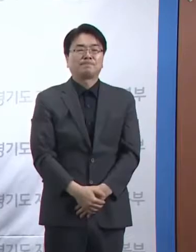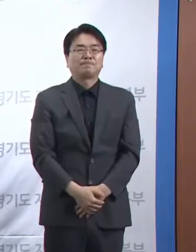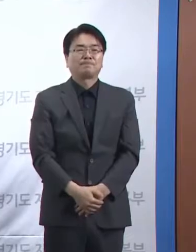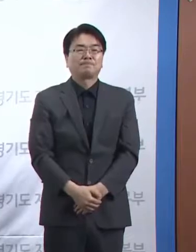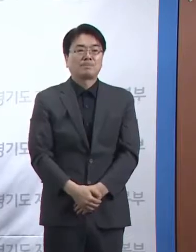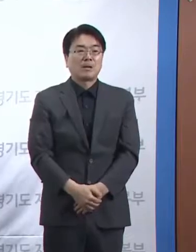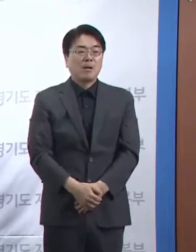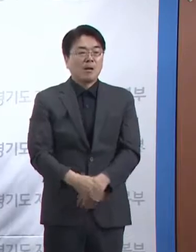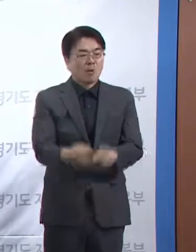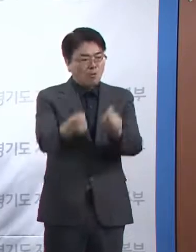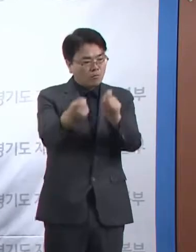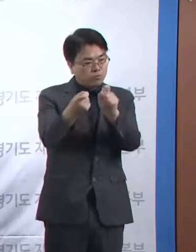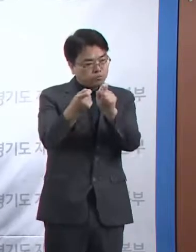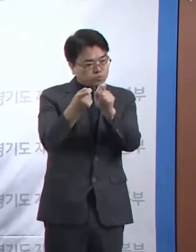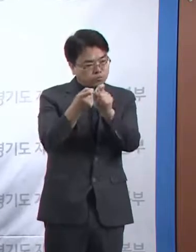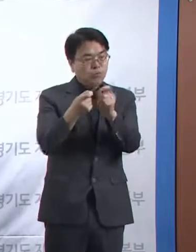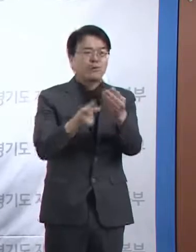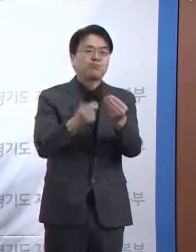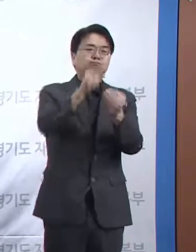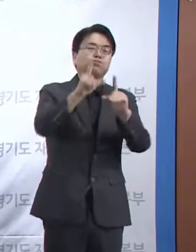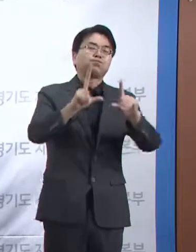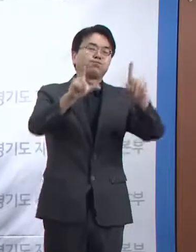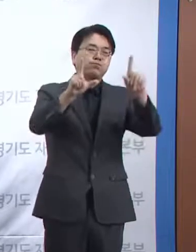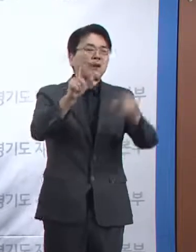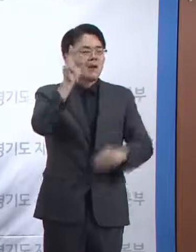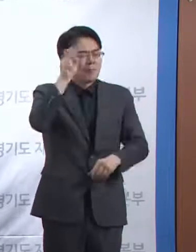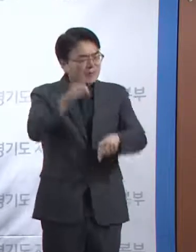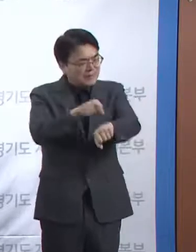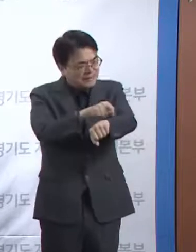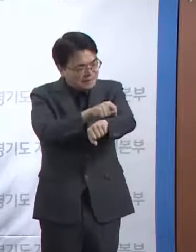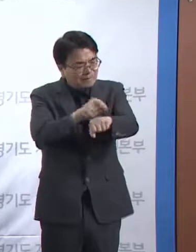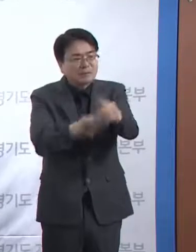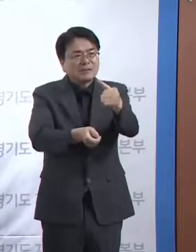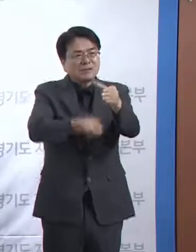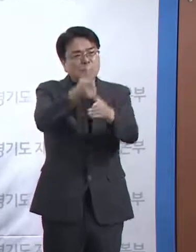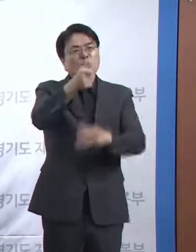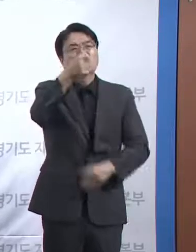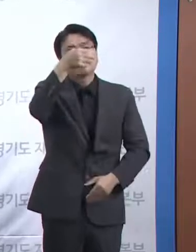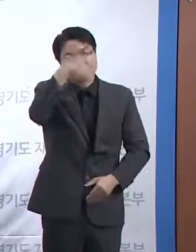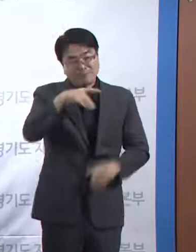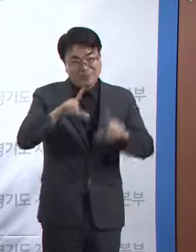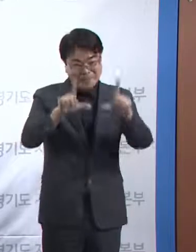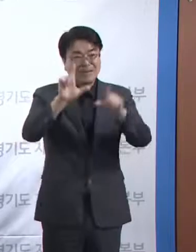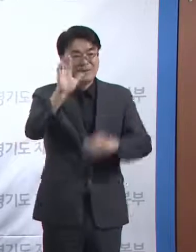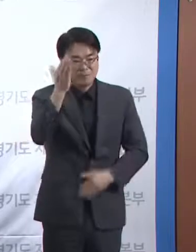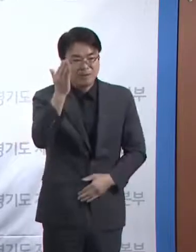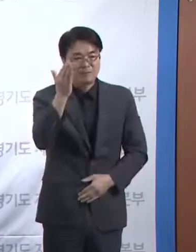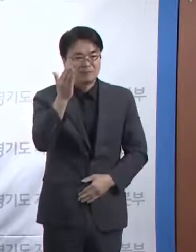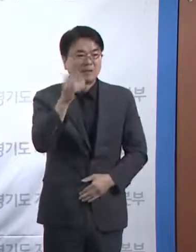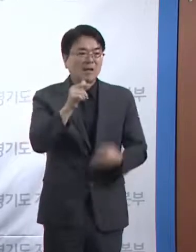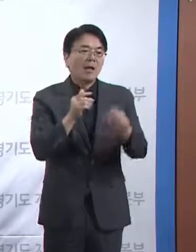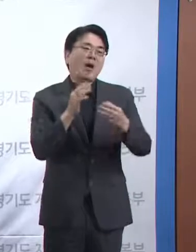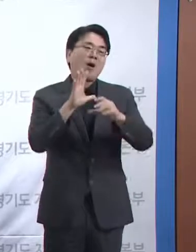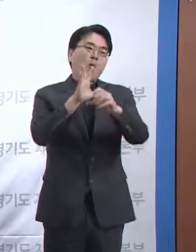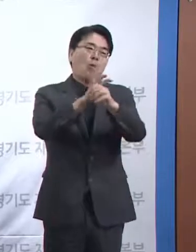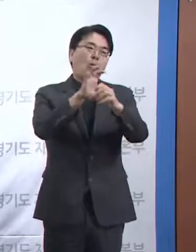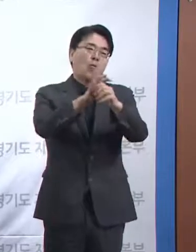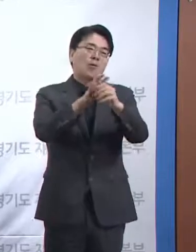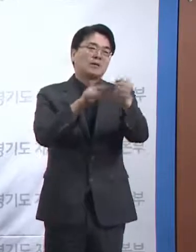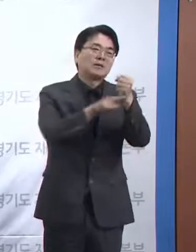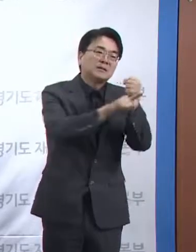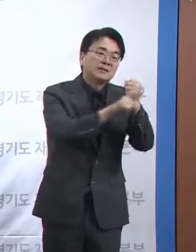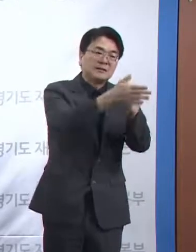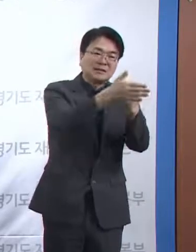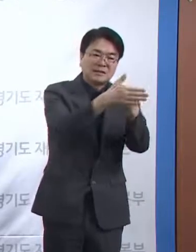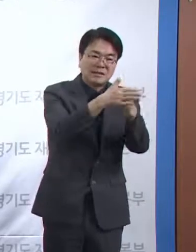곧 추석이지만 올 추석은 유난히 힘들 것입니다. 코로나19는 가족과 함께할 시간마저 주지